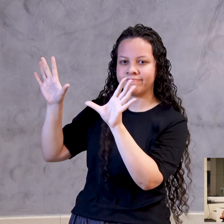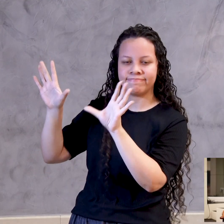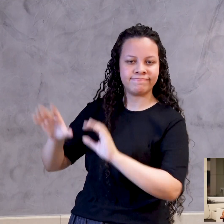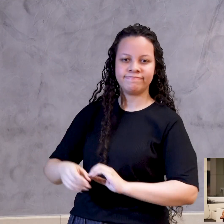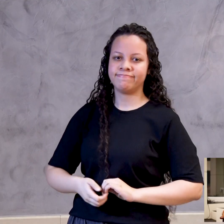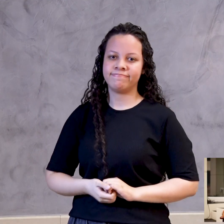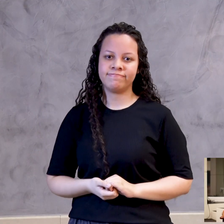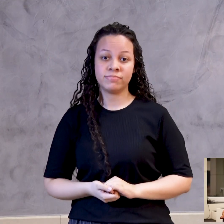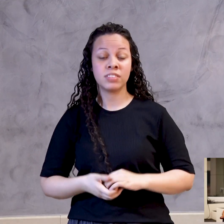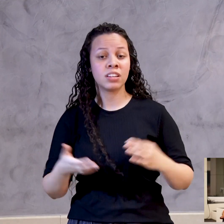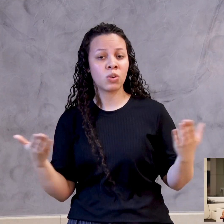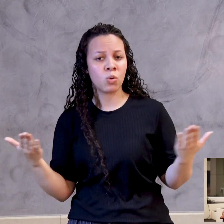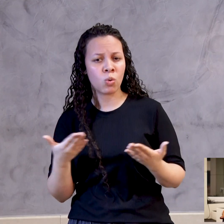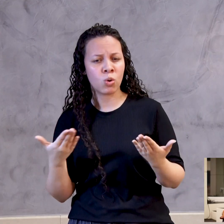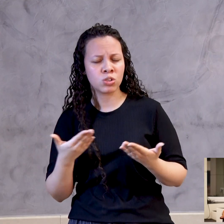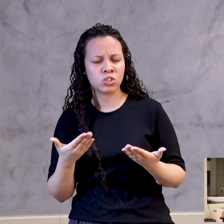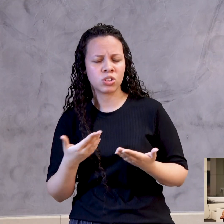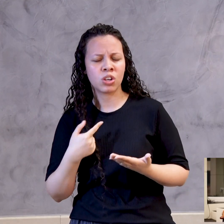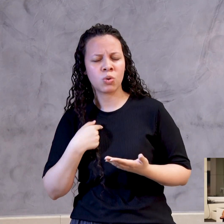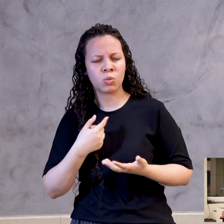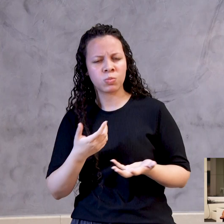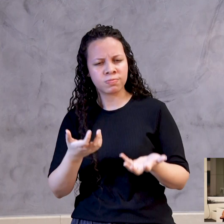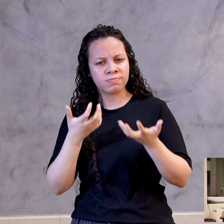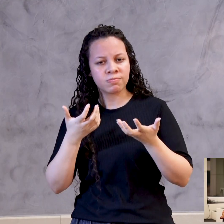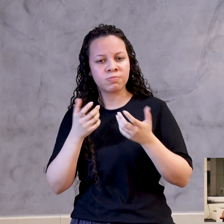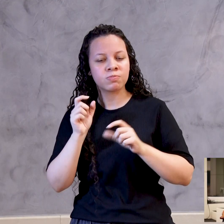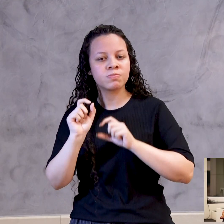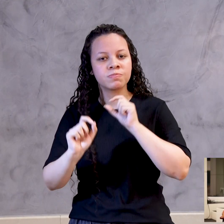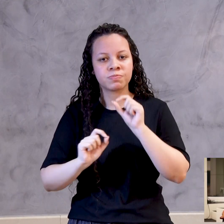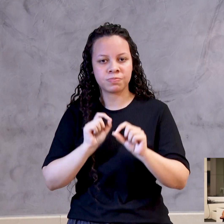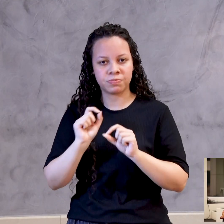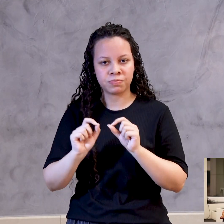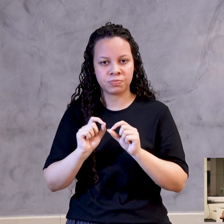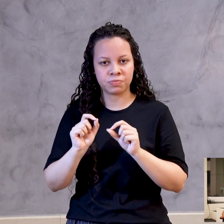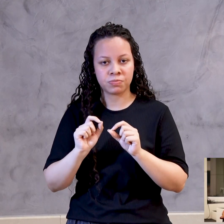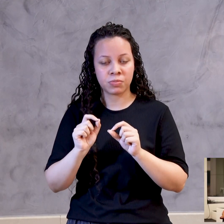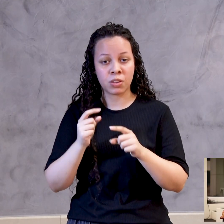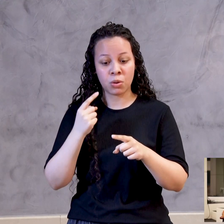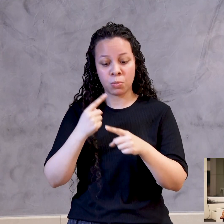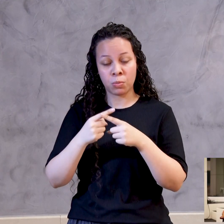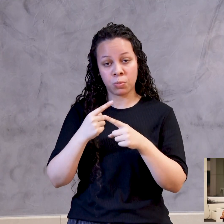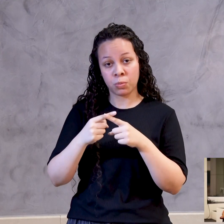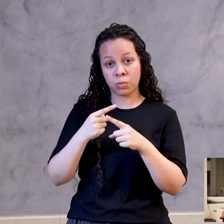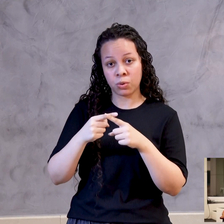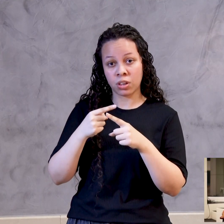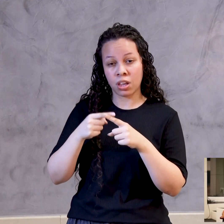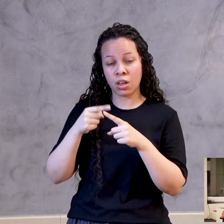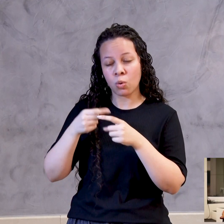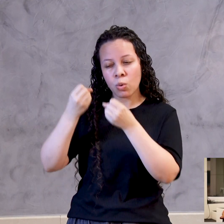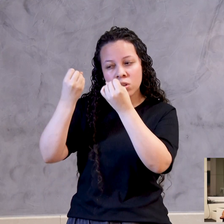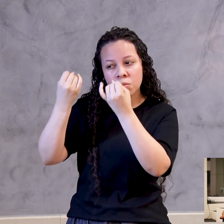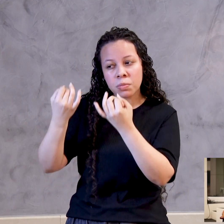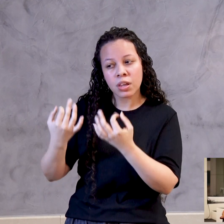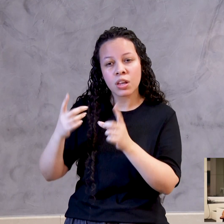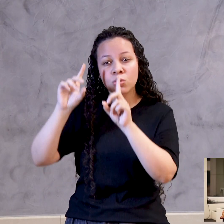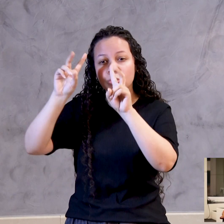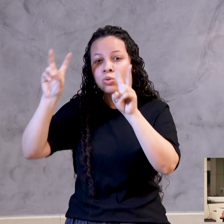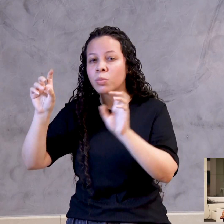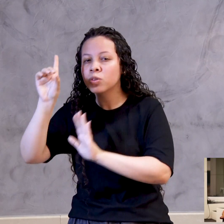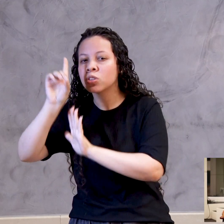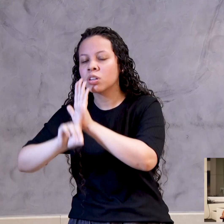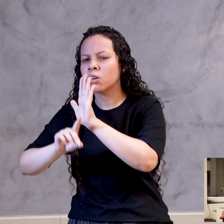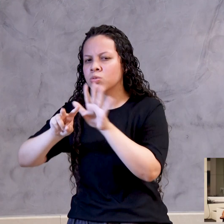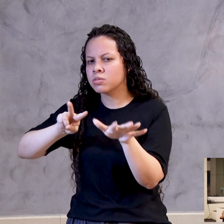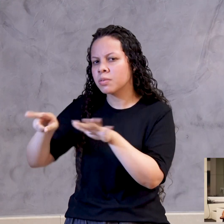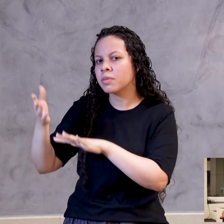gostaria hoje de fazer aqui, por que eu falei disto na semana passada? Porque